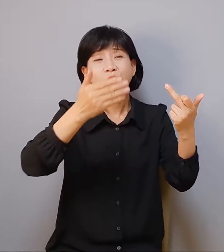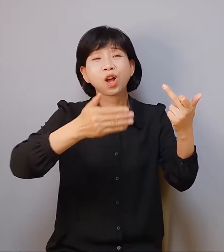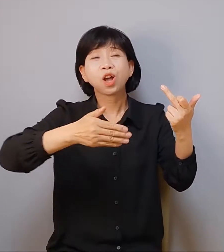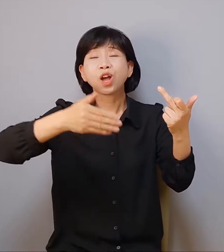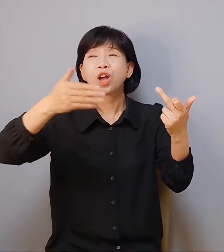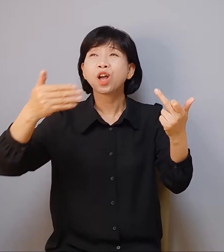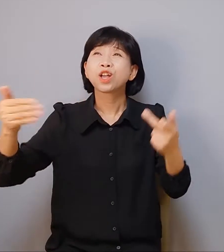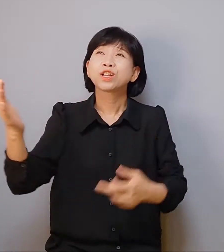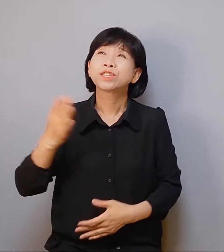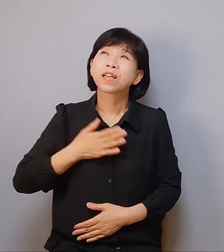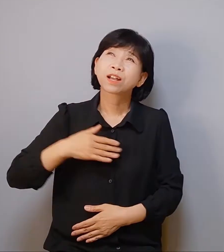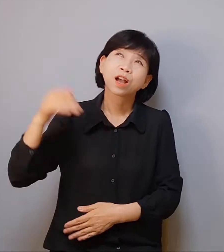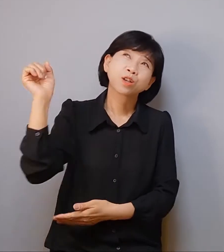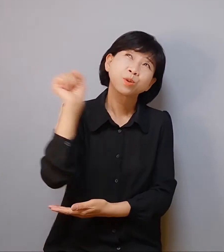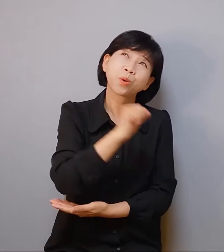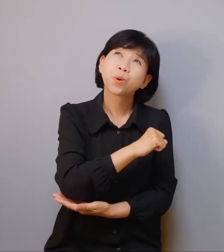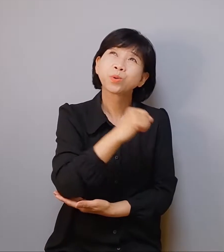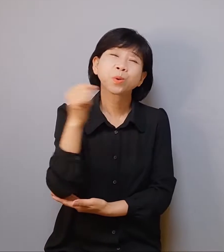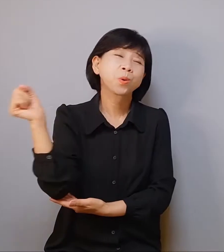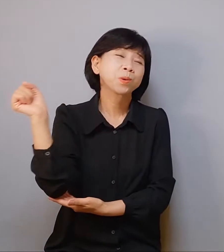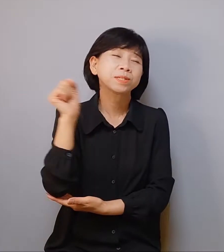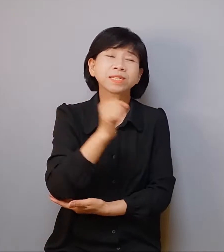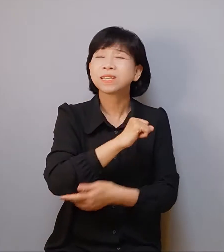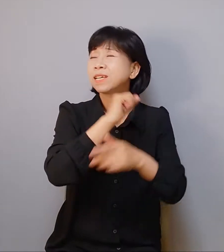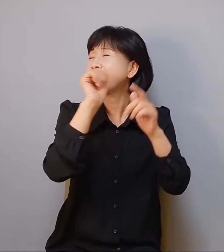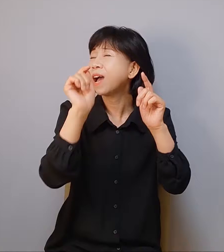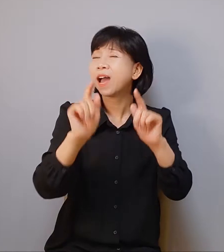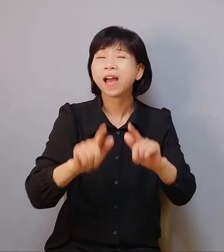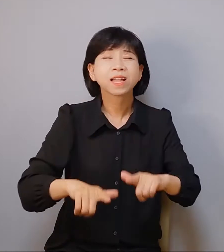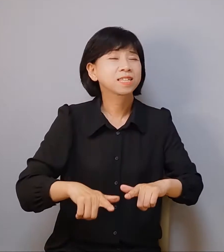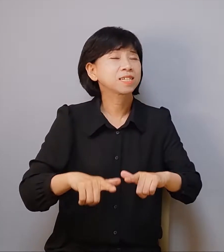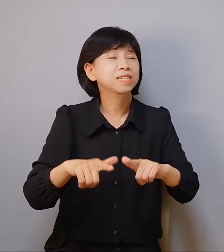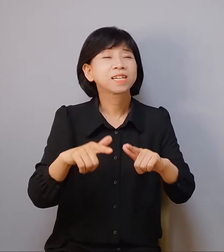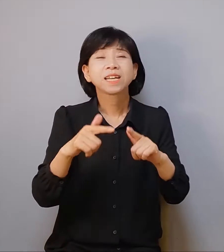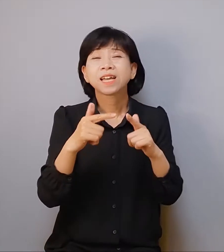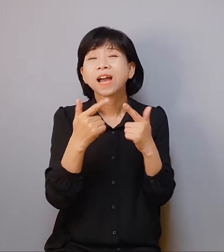산성, 내가 요동치